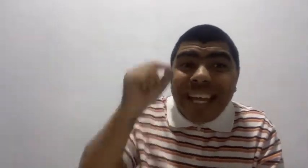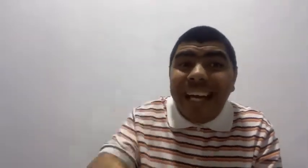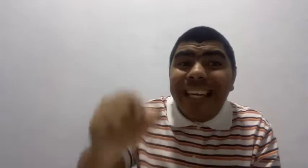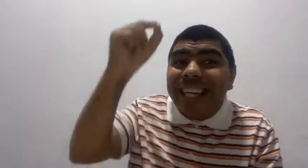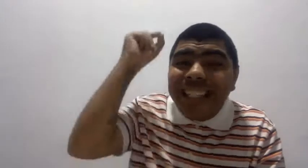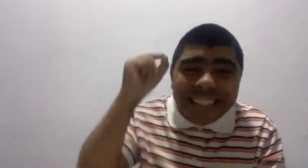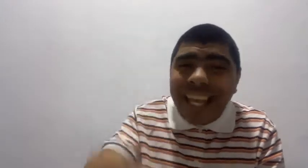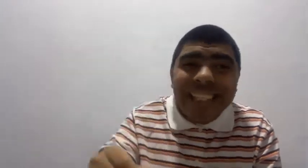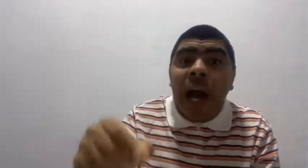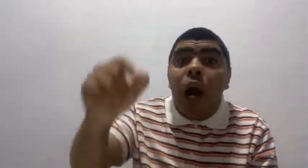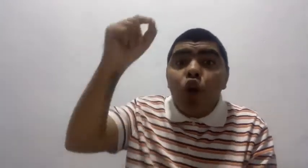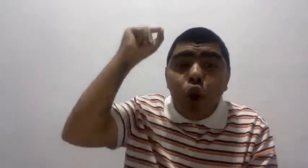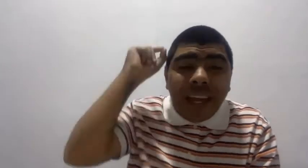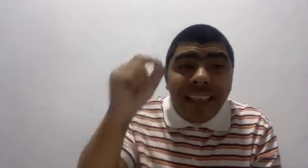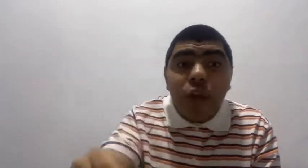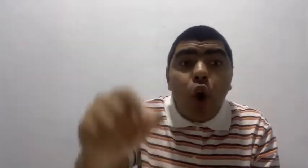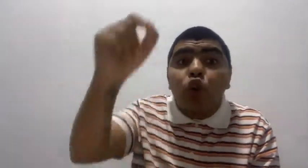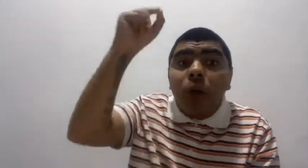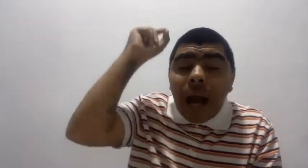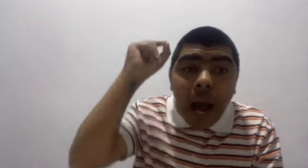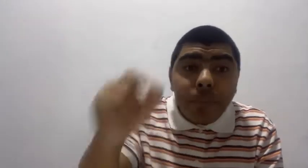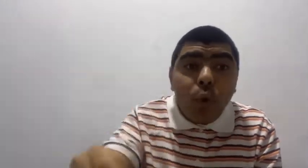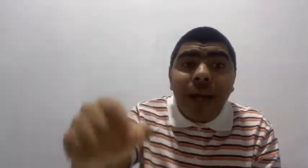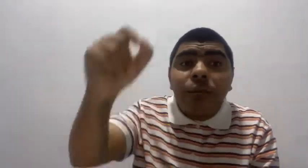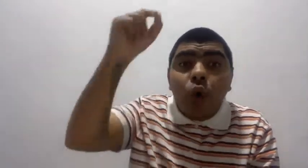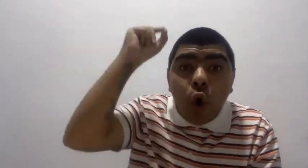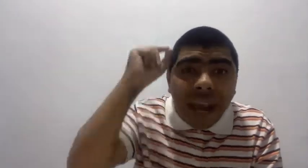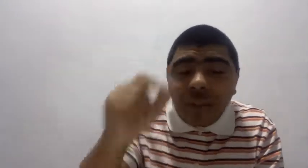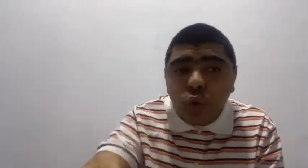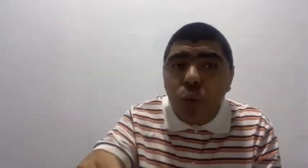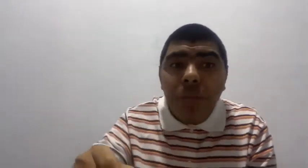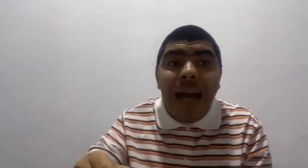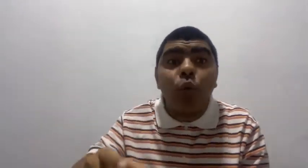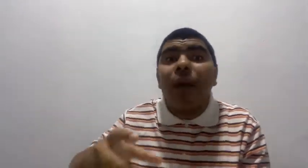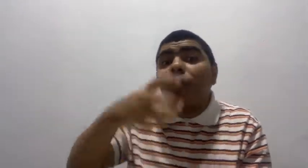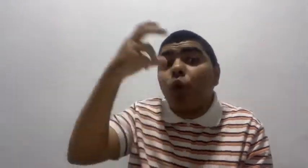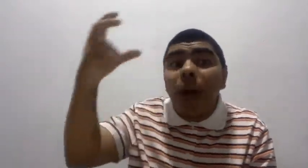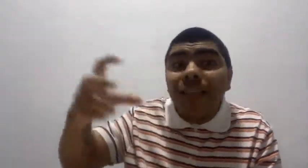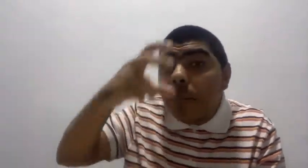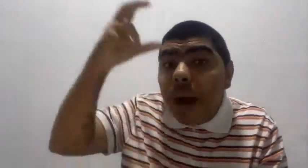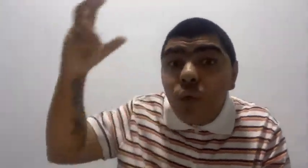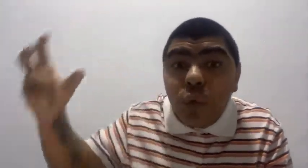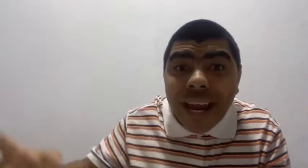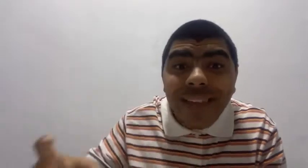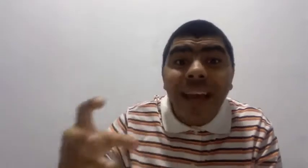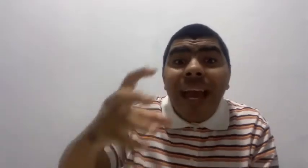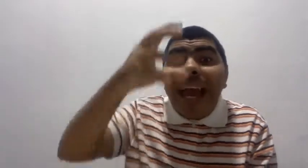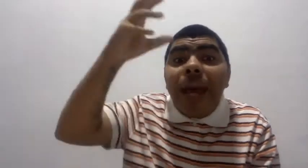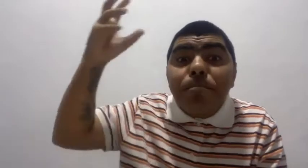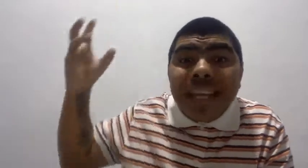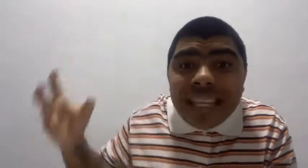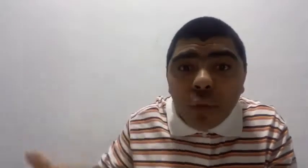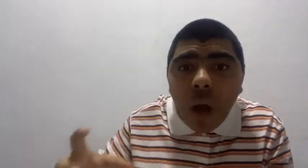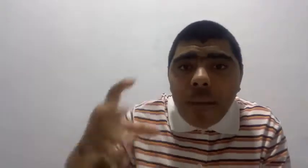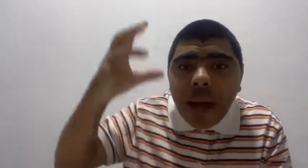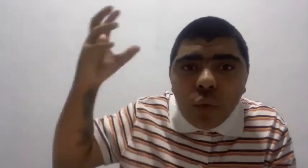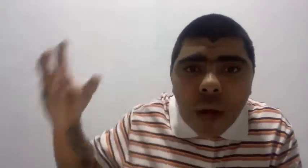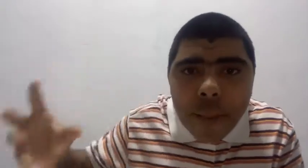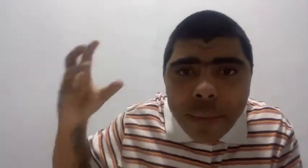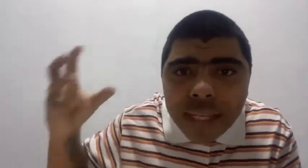nadie detenga lo que Dios ha puesto en tus manos. Eso es madurez espiritual. Madurez espiritual.